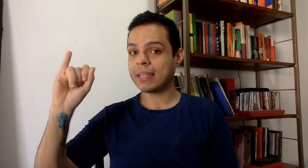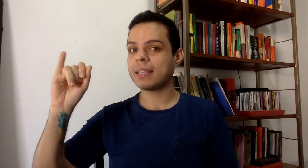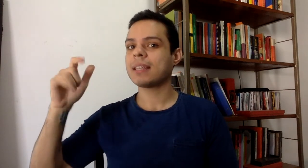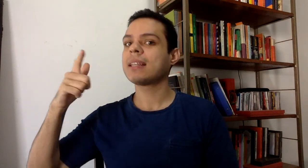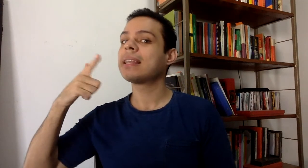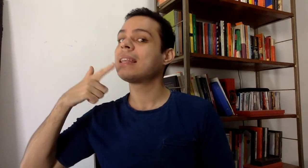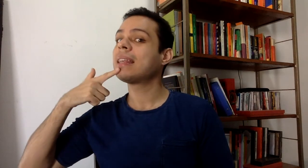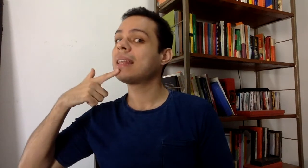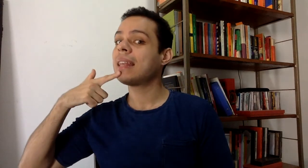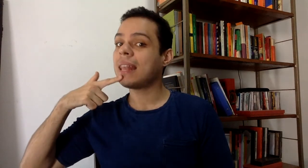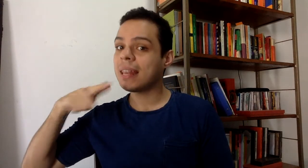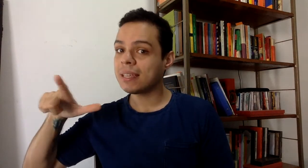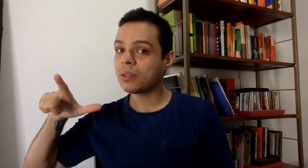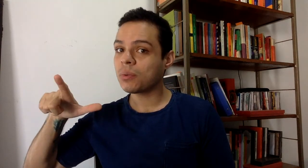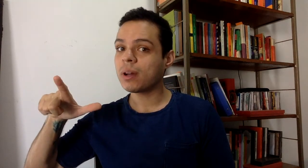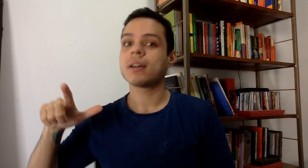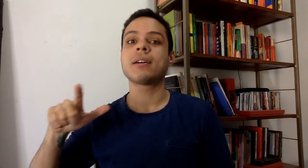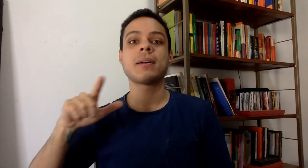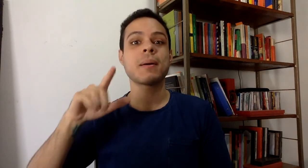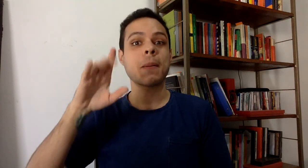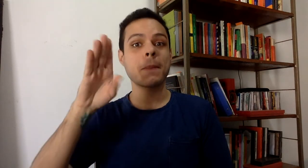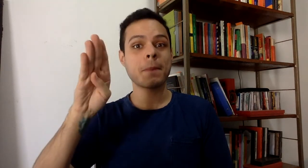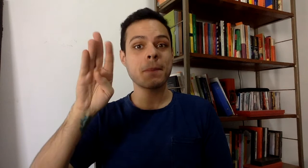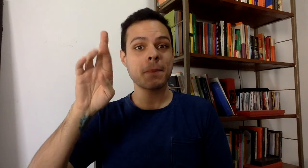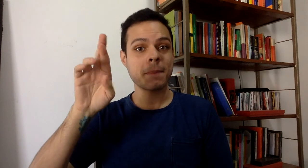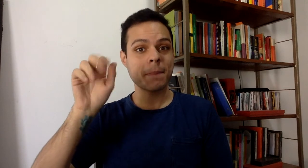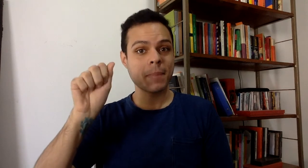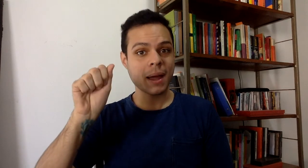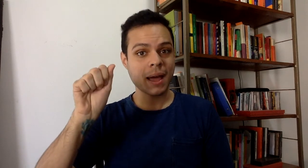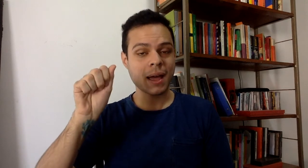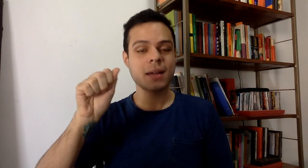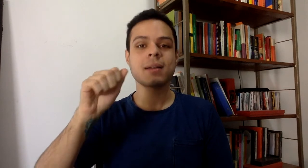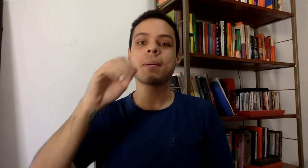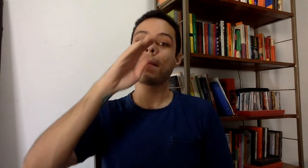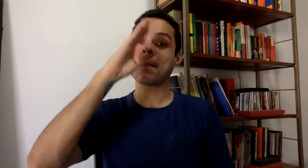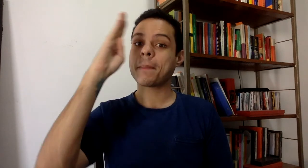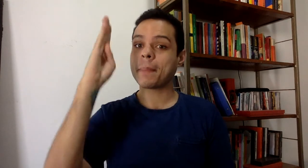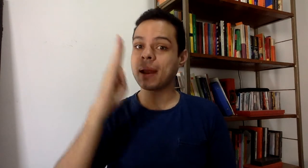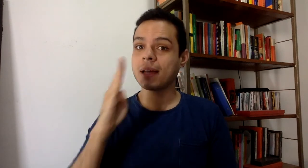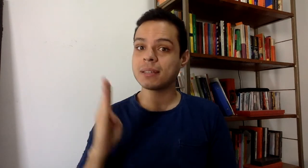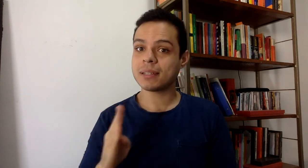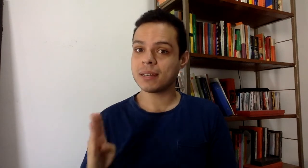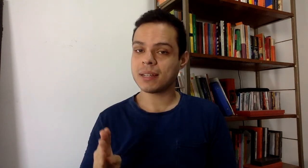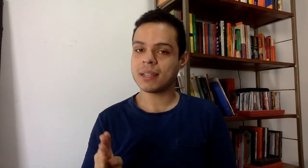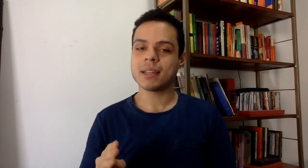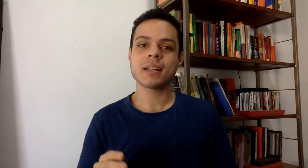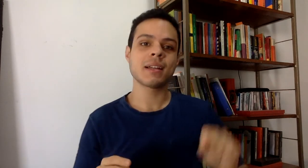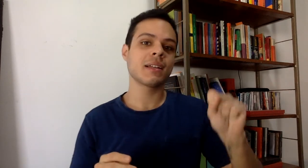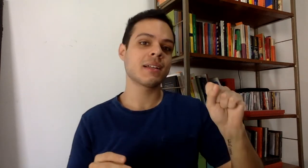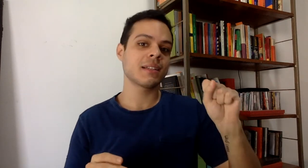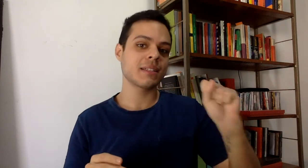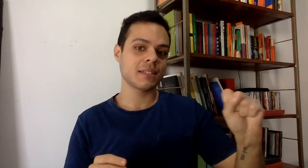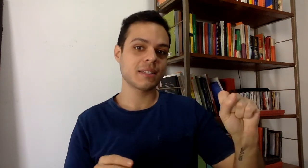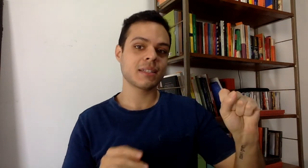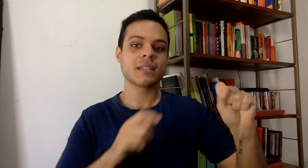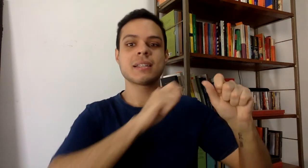Li, língua, o Bra para brasileira e o